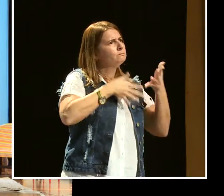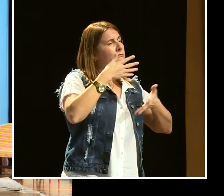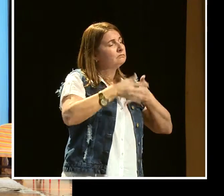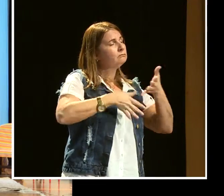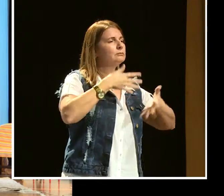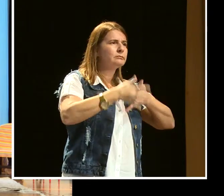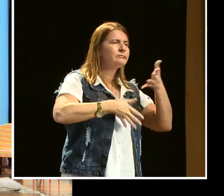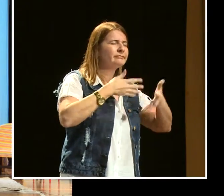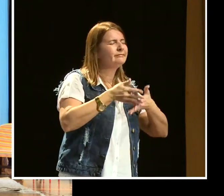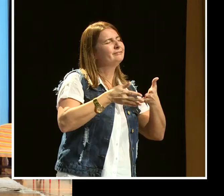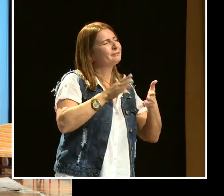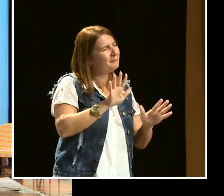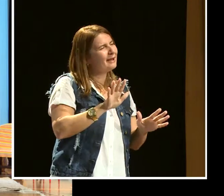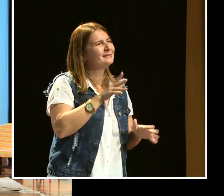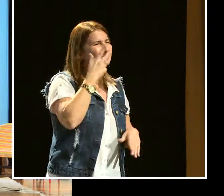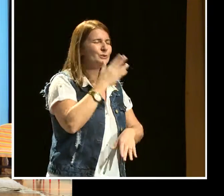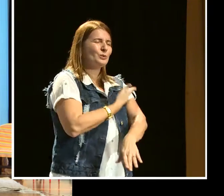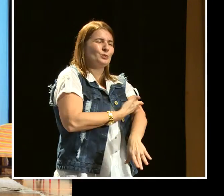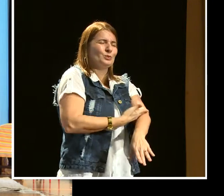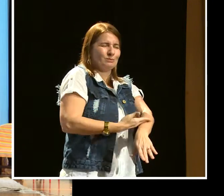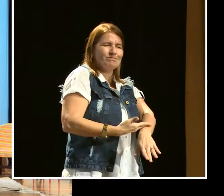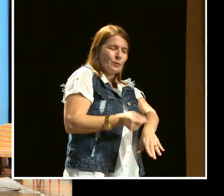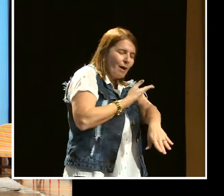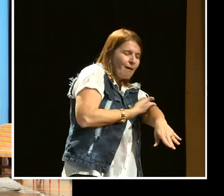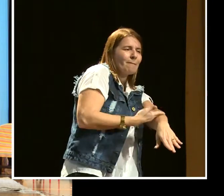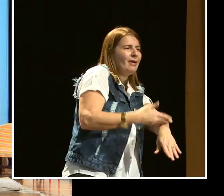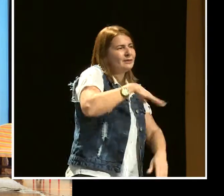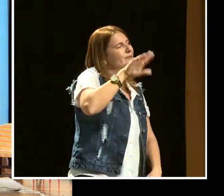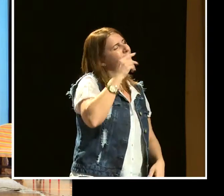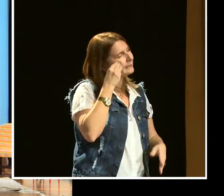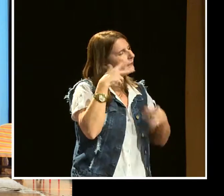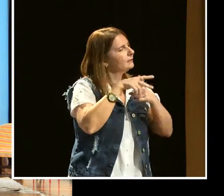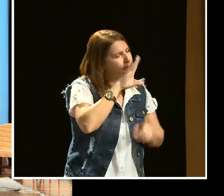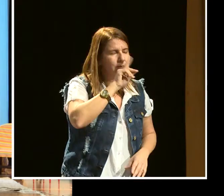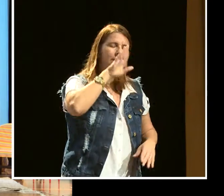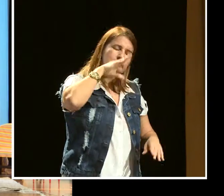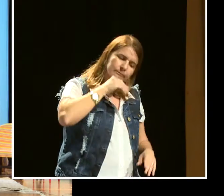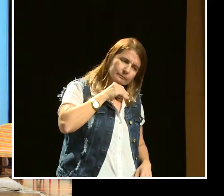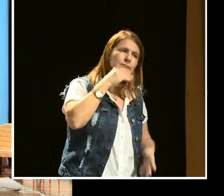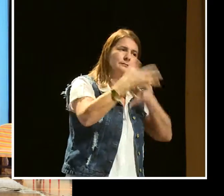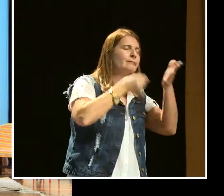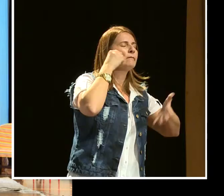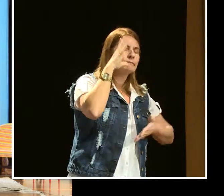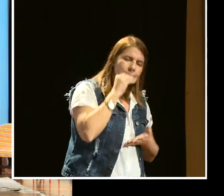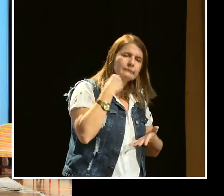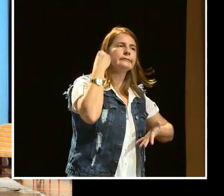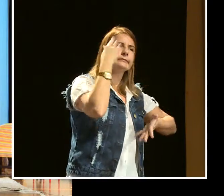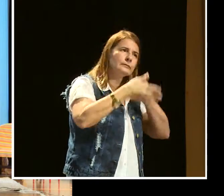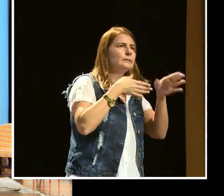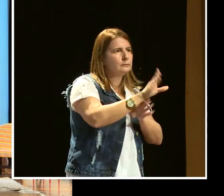pessoa não aguentava mais. Ou ela engolia a água ou ela cuspia. Então, brincadeiras à parte, assim, os